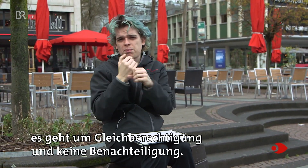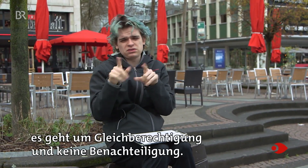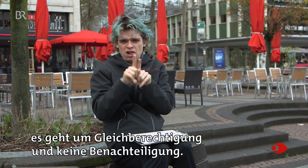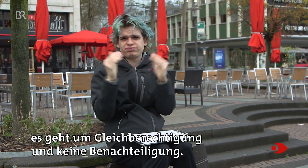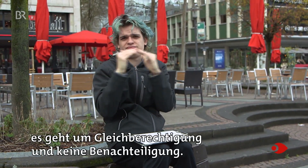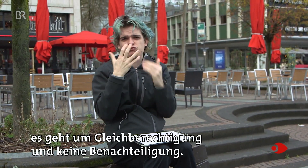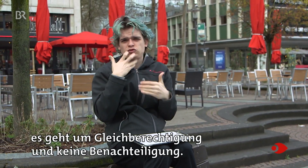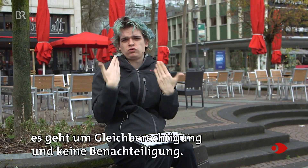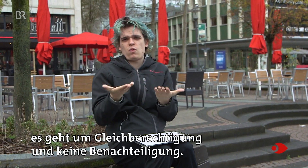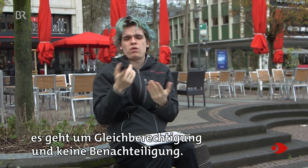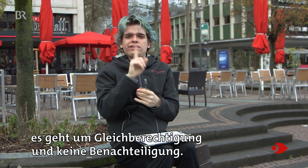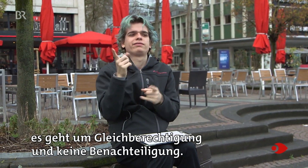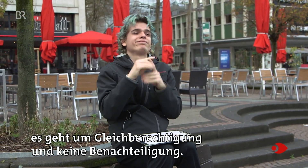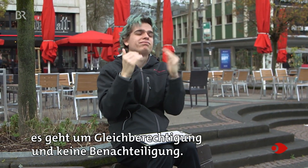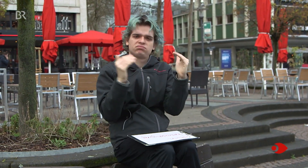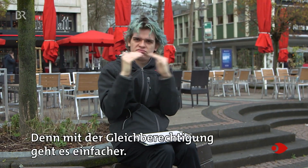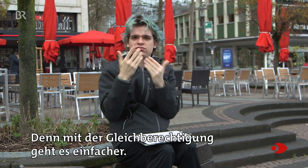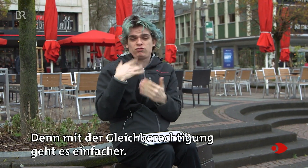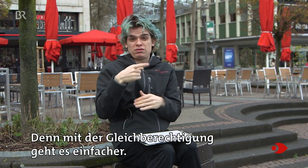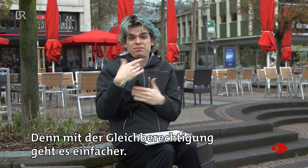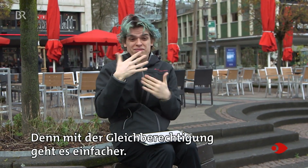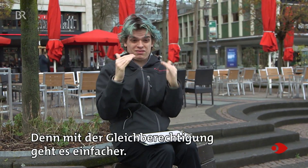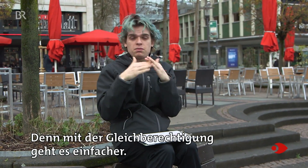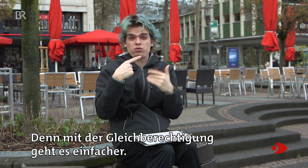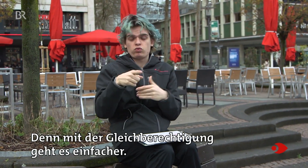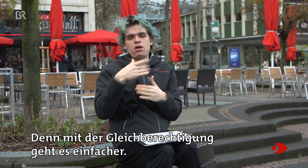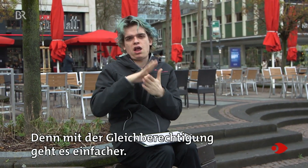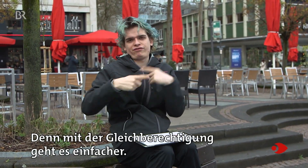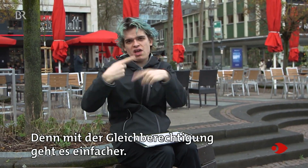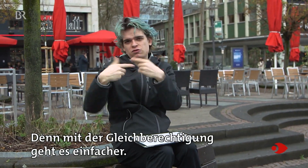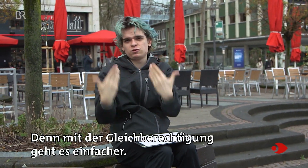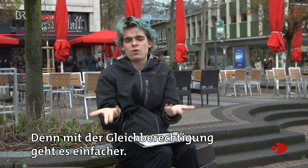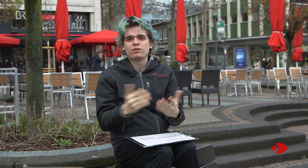um Gleichberechtigung und keine Benachteiligung. Denn mit der Gleichberechtigung geht es einfacher.